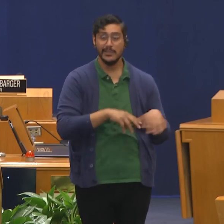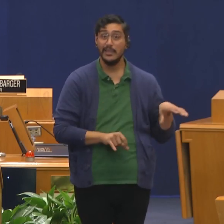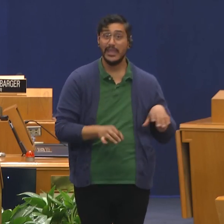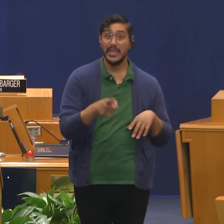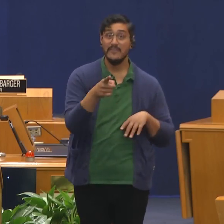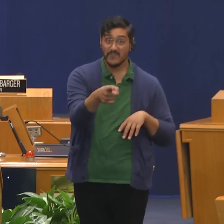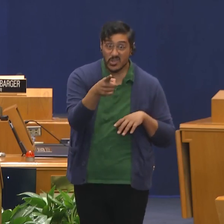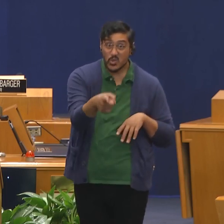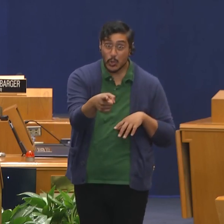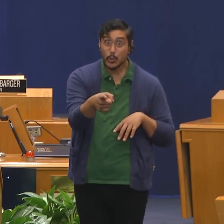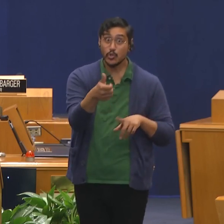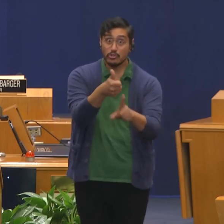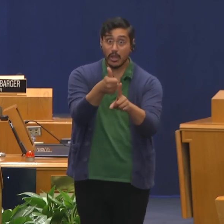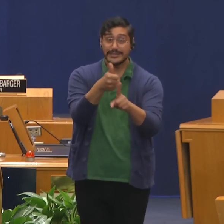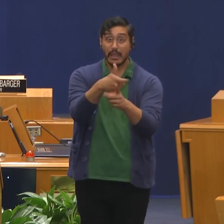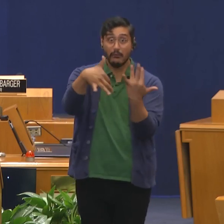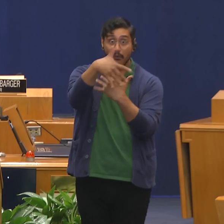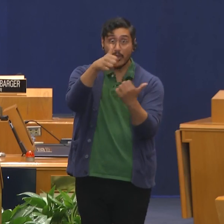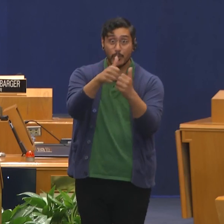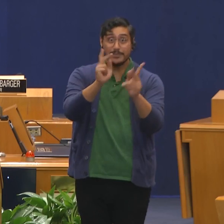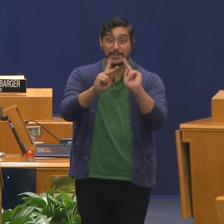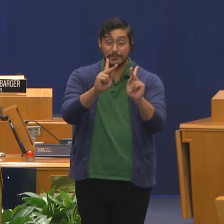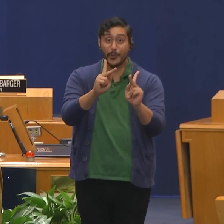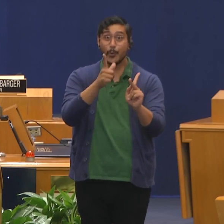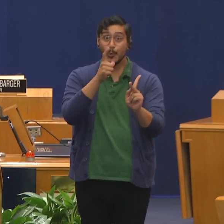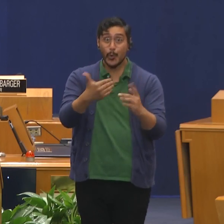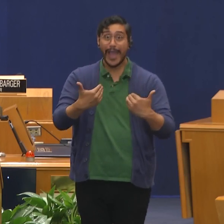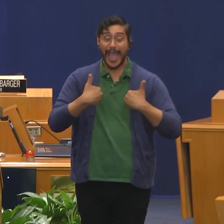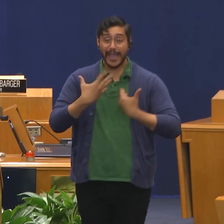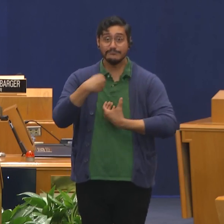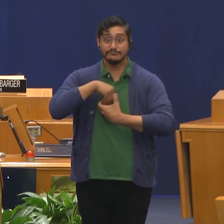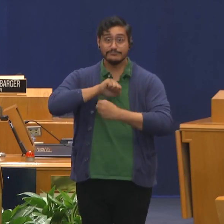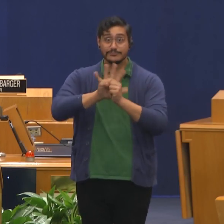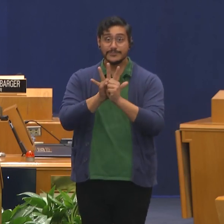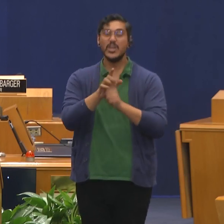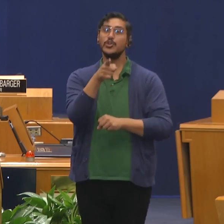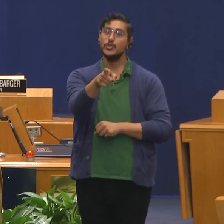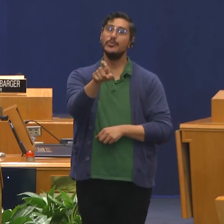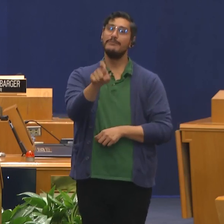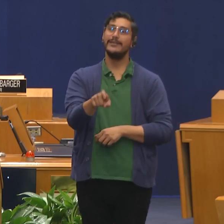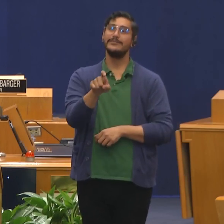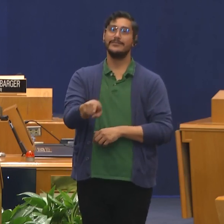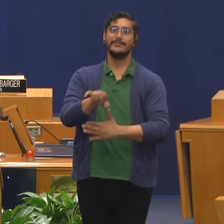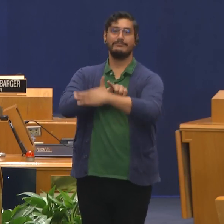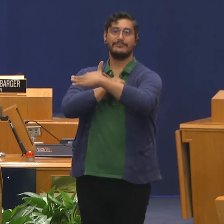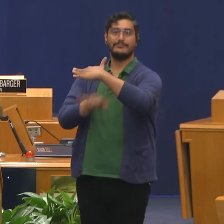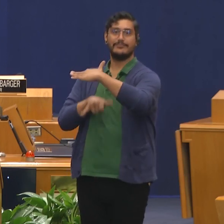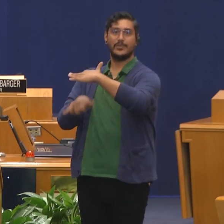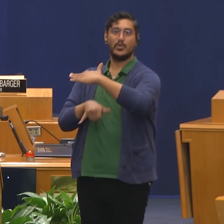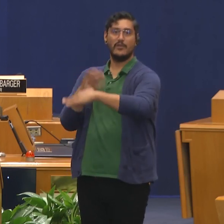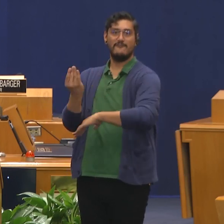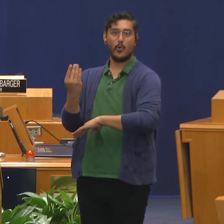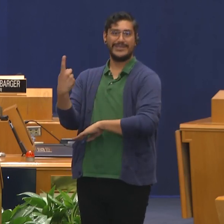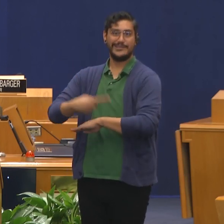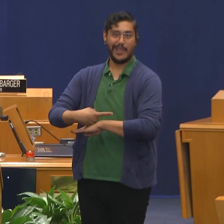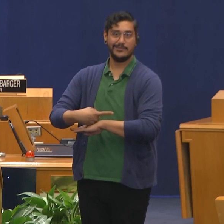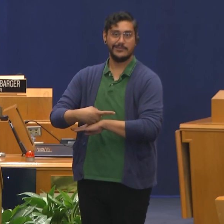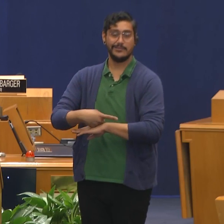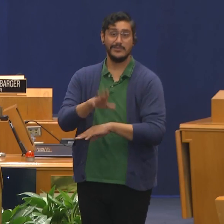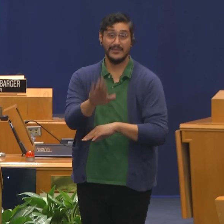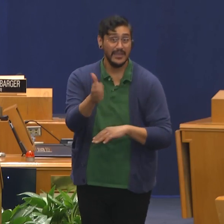con COVID-19, manténganse en cuarentena durante 14 días. Cada día nos sentimos inspirados